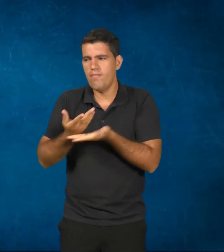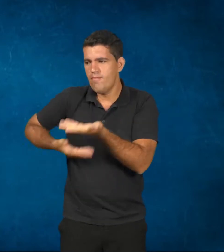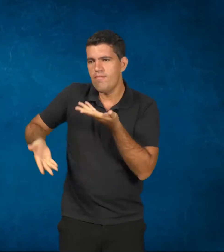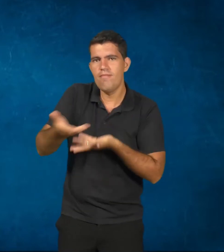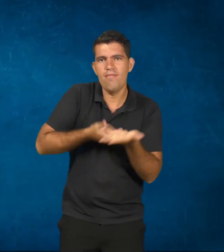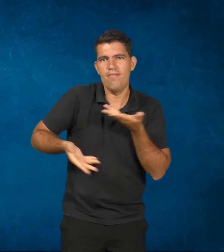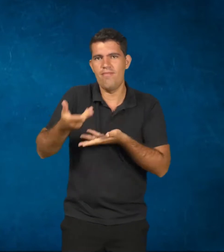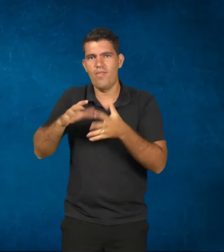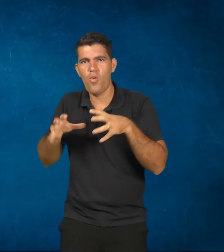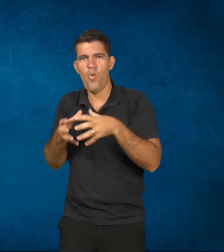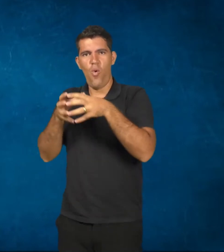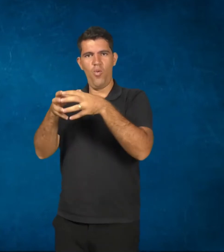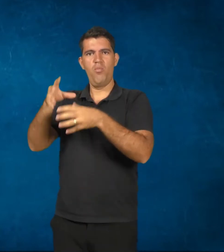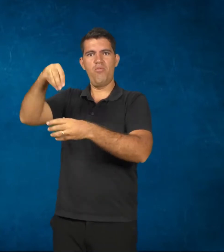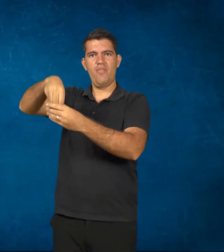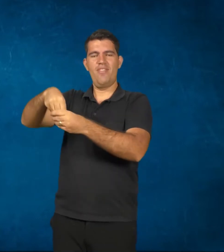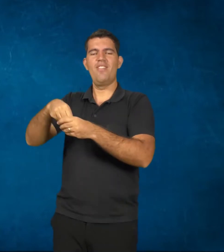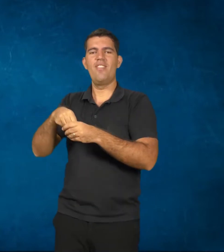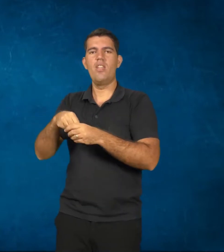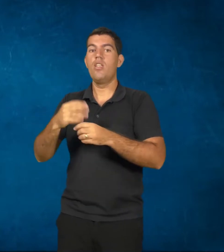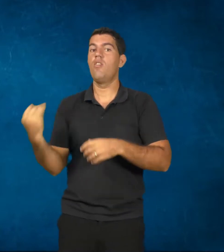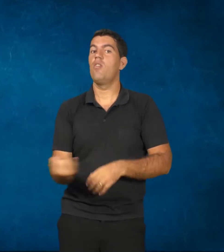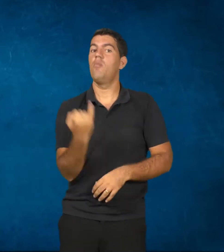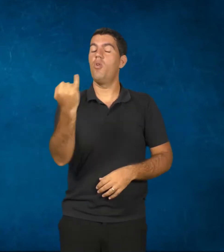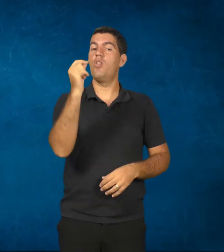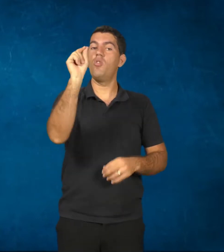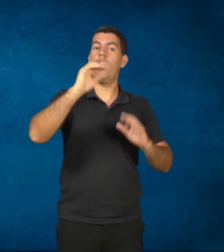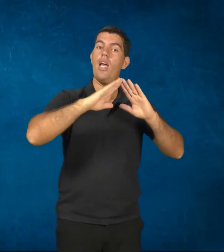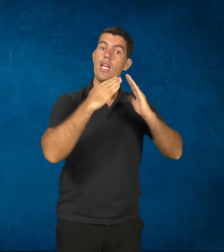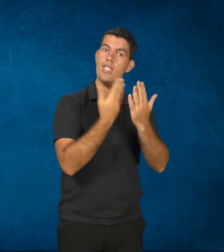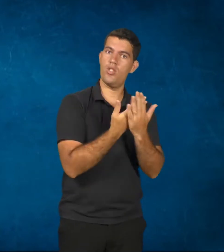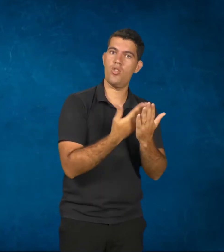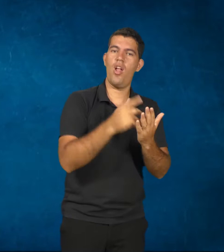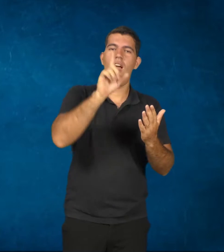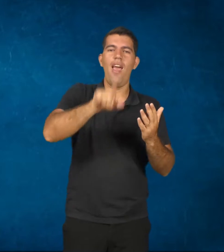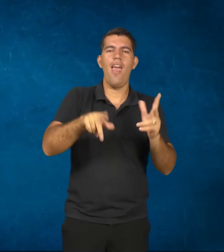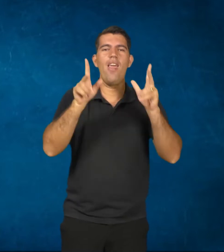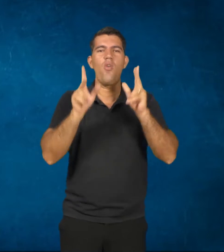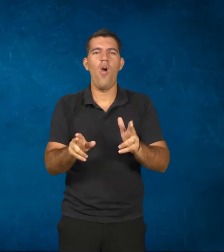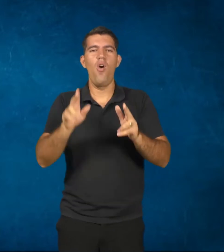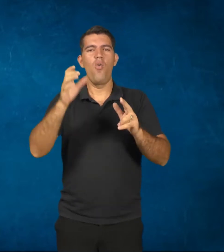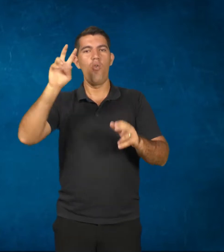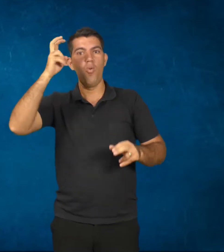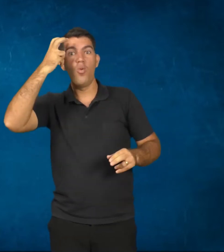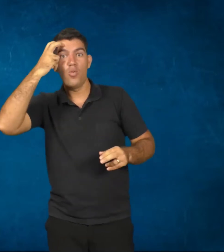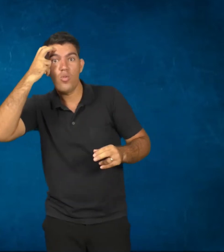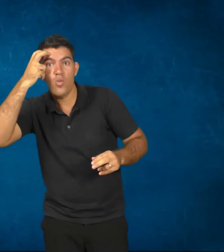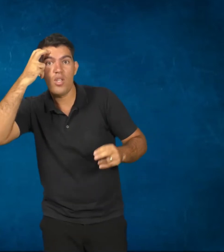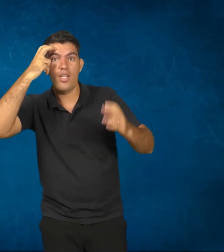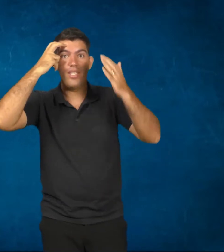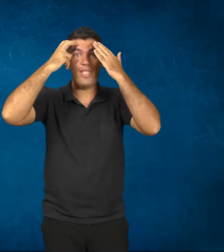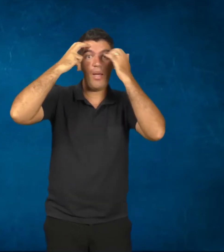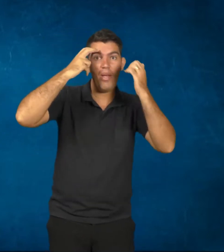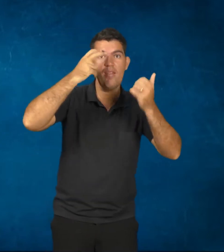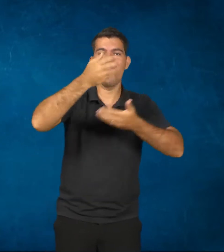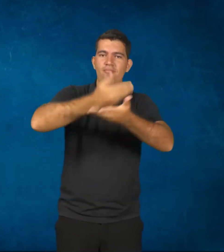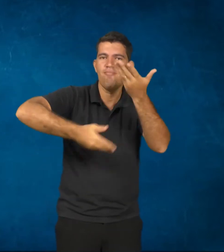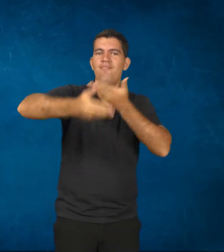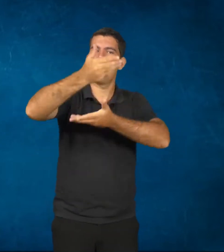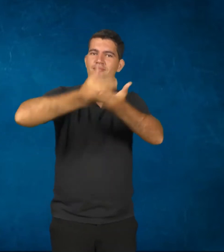compartilhados em um grupo. Por isso, é importante considerar a escola como um cruzamento de culturas e saberes. Como